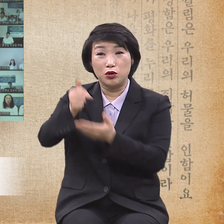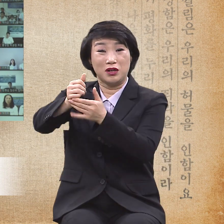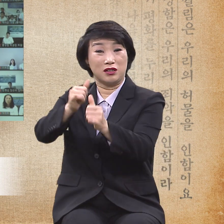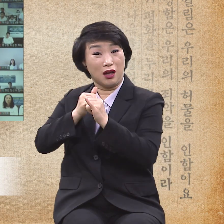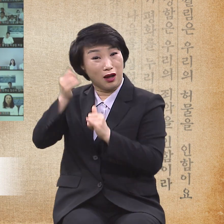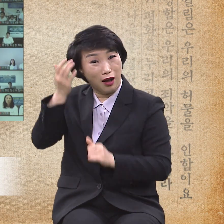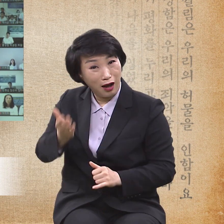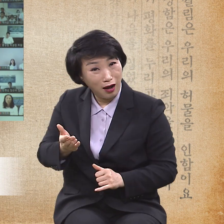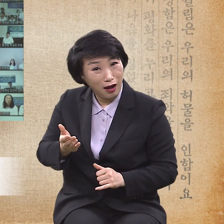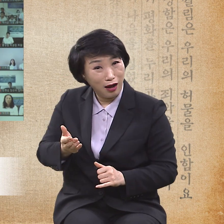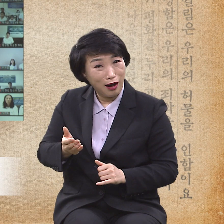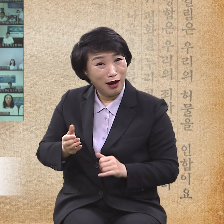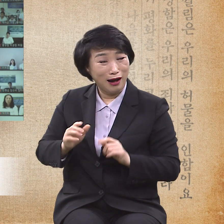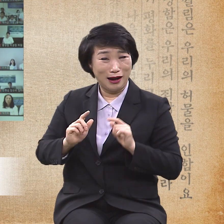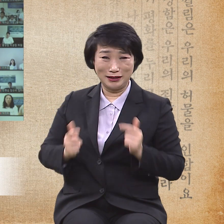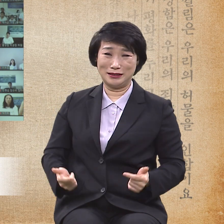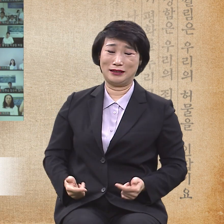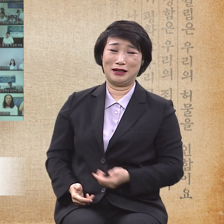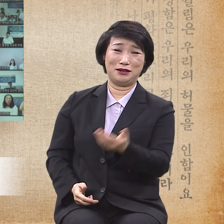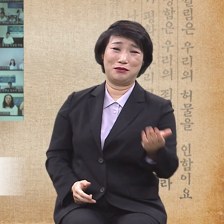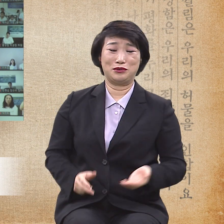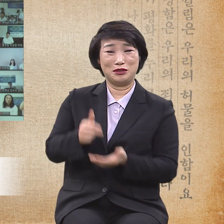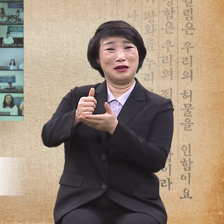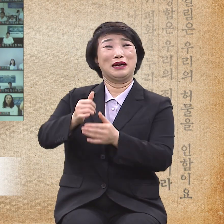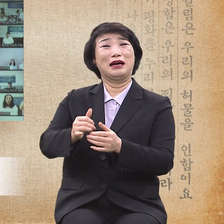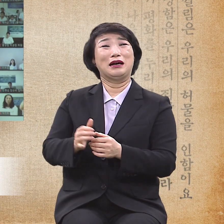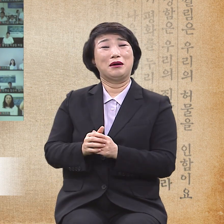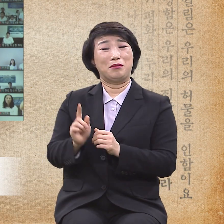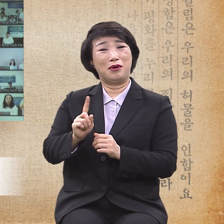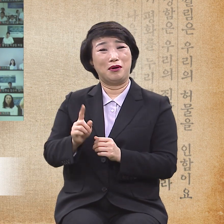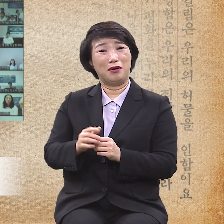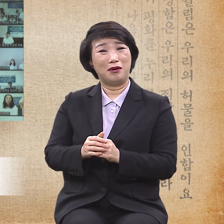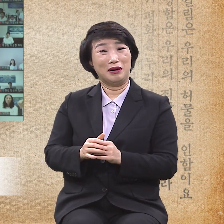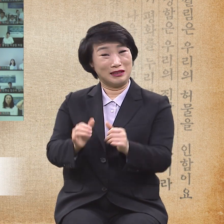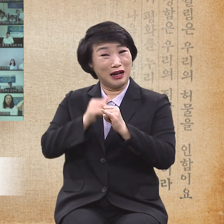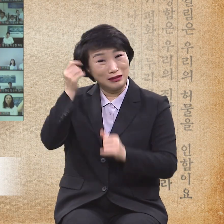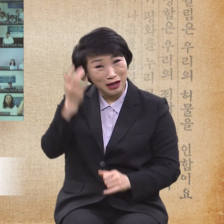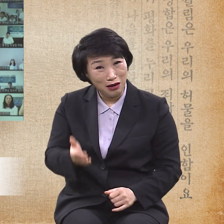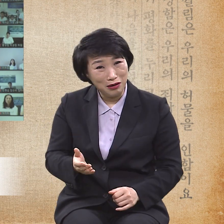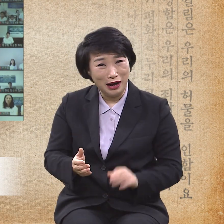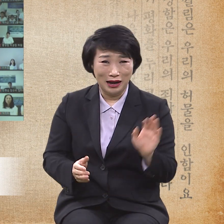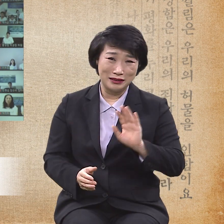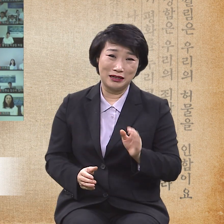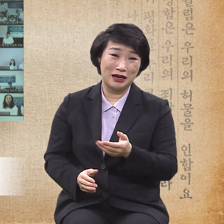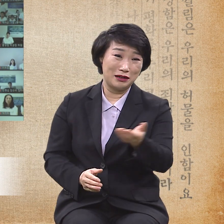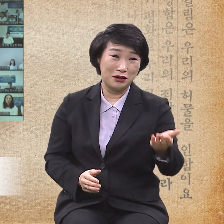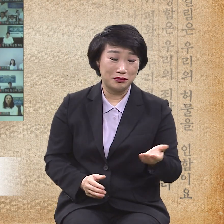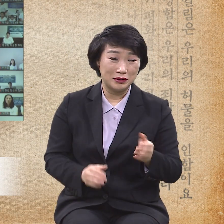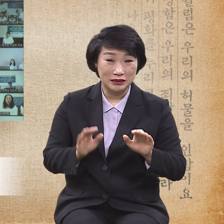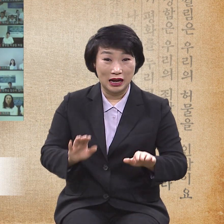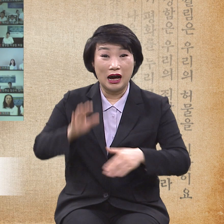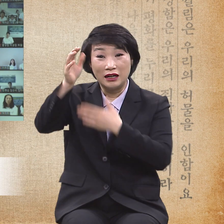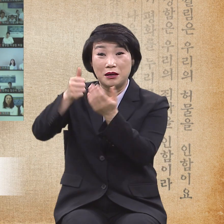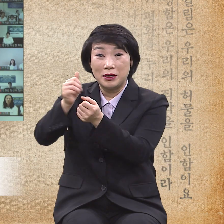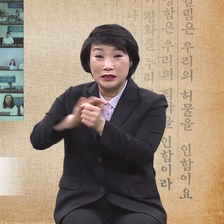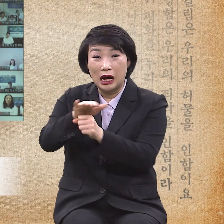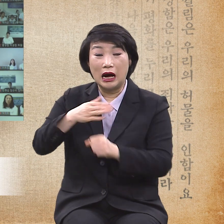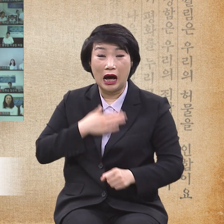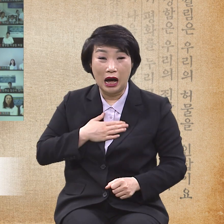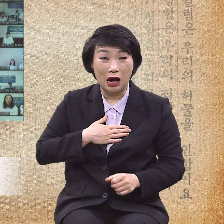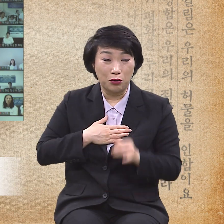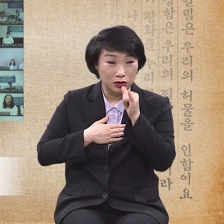응? 자살하셨느냐 그 말이야. 응? 이 하나님의 사랑을